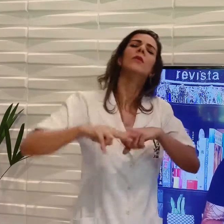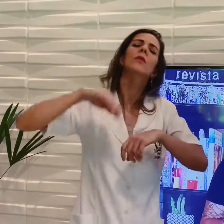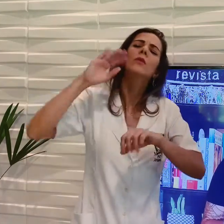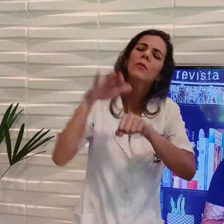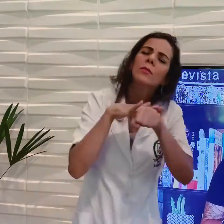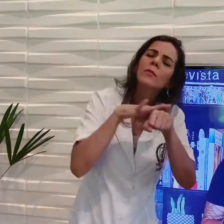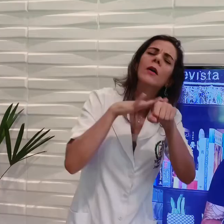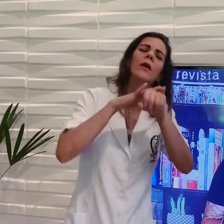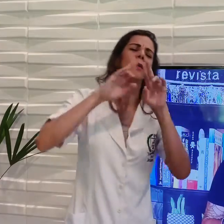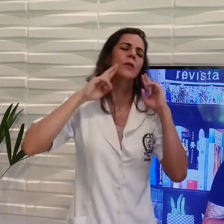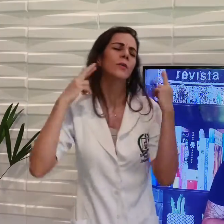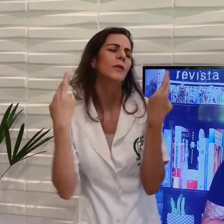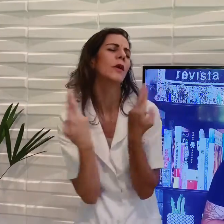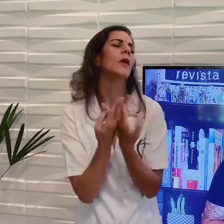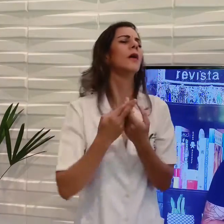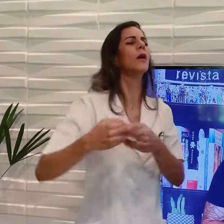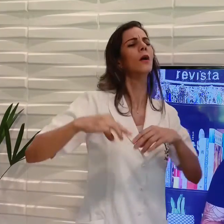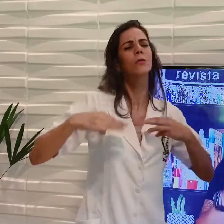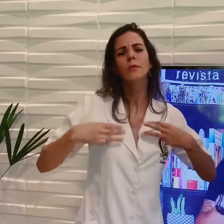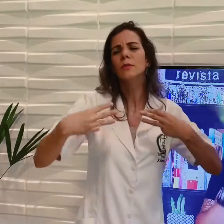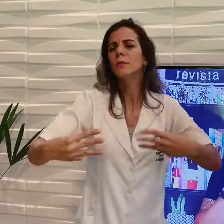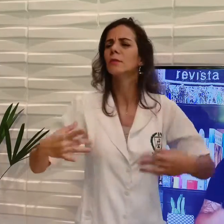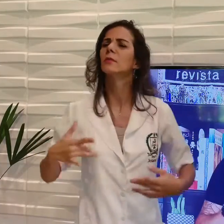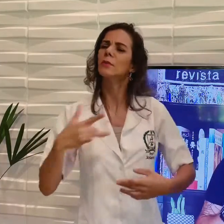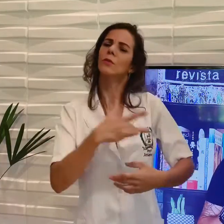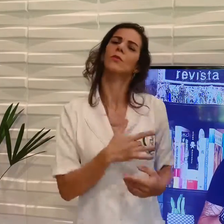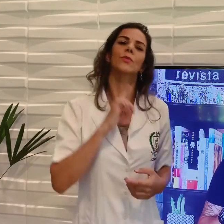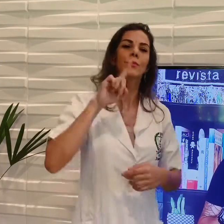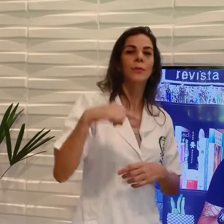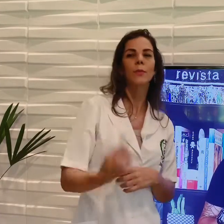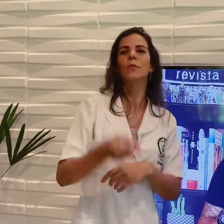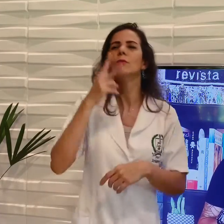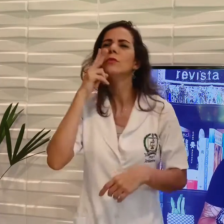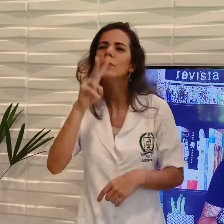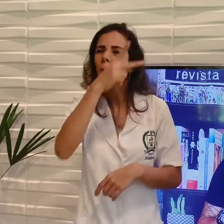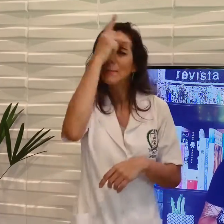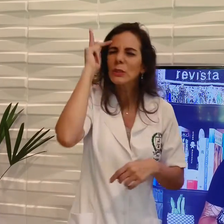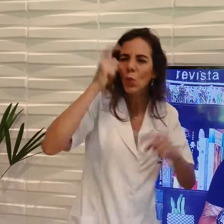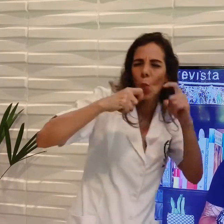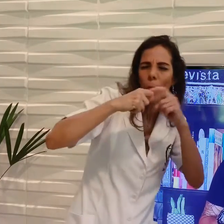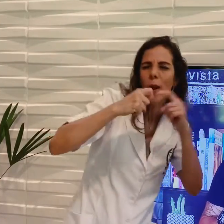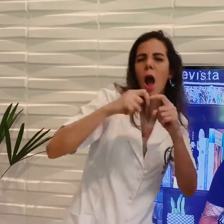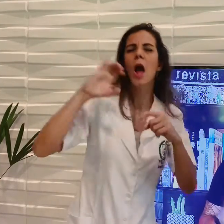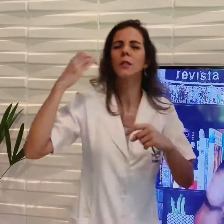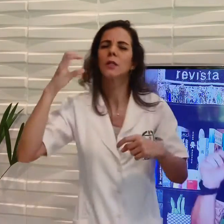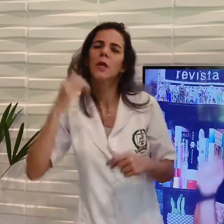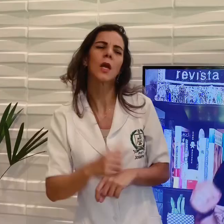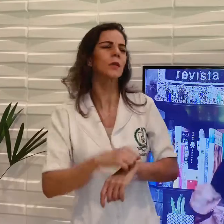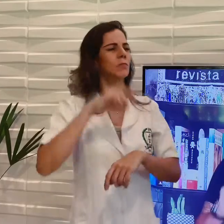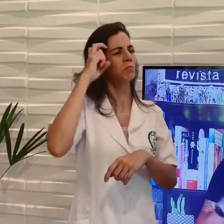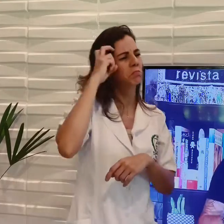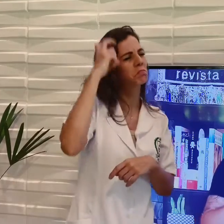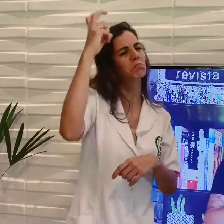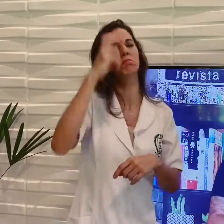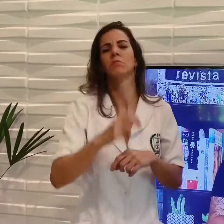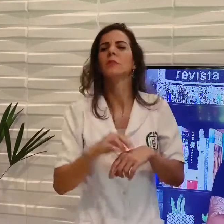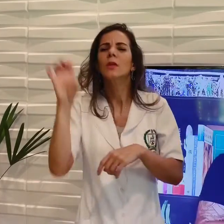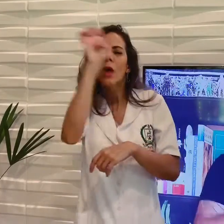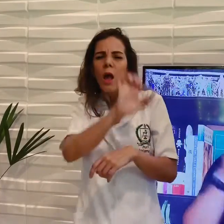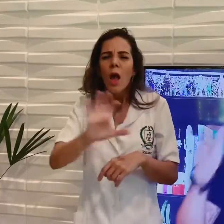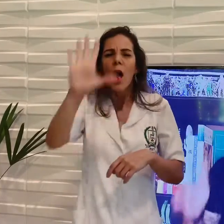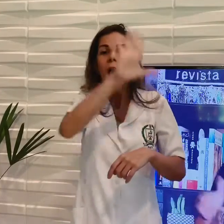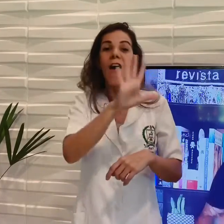ouvir dicas da Organização Mundial de Saúde e de ouvir infectologistas, especialistas em epidemia na Europa, a FIFA